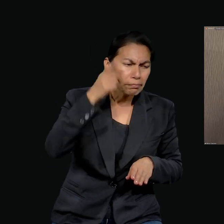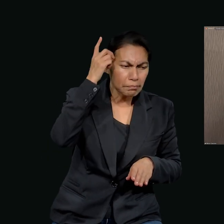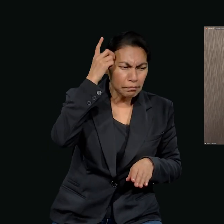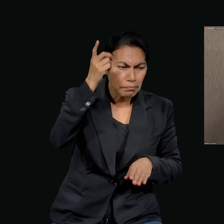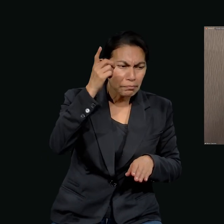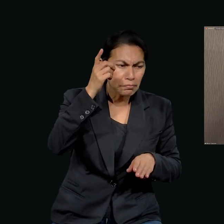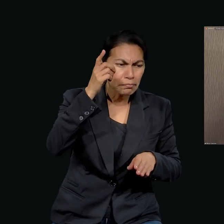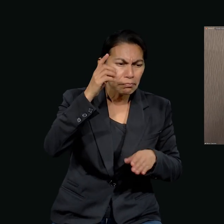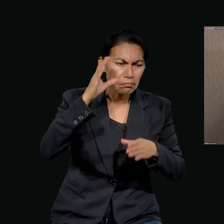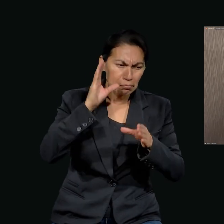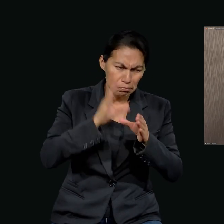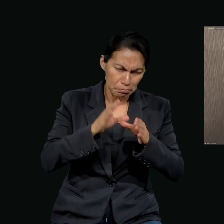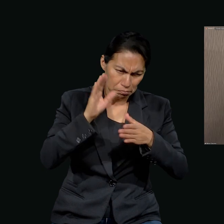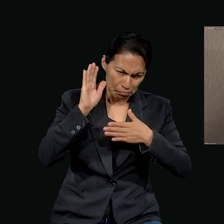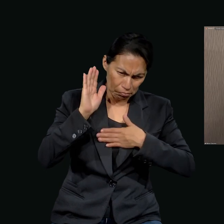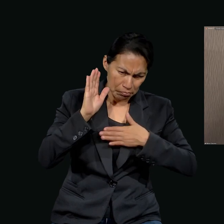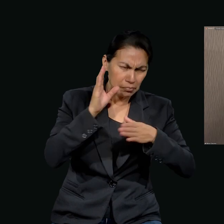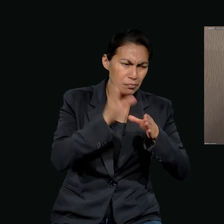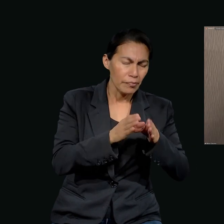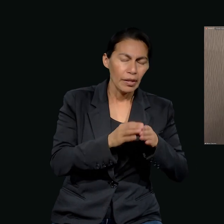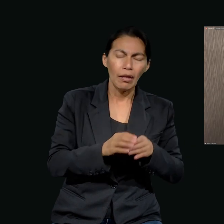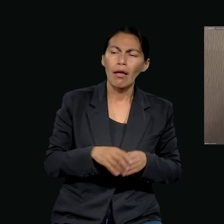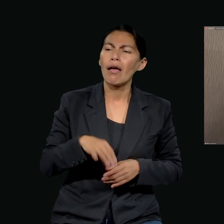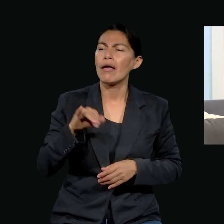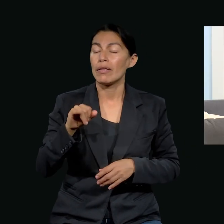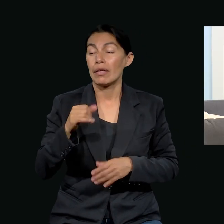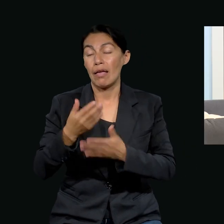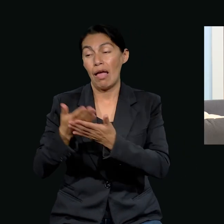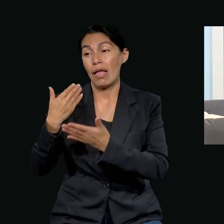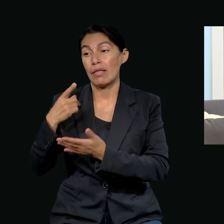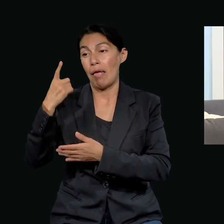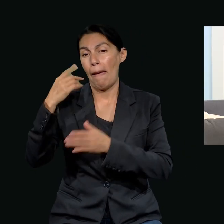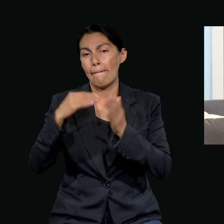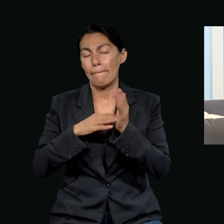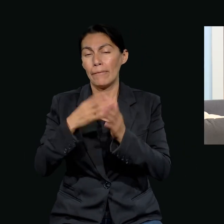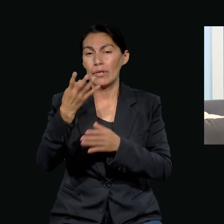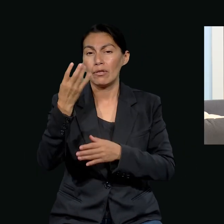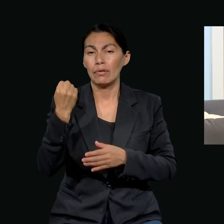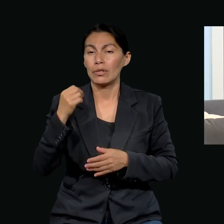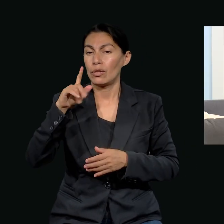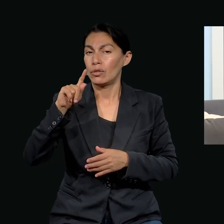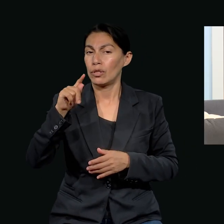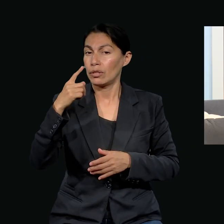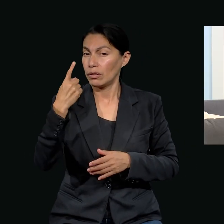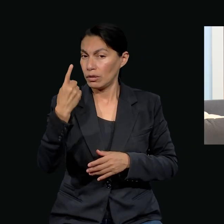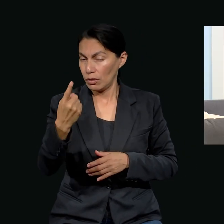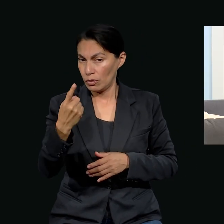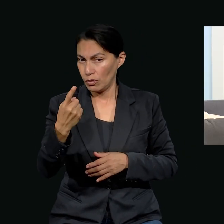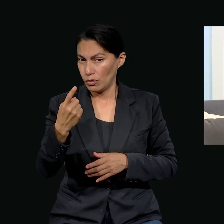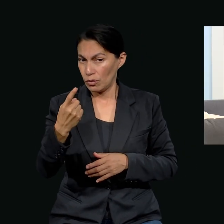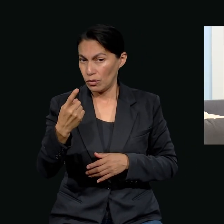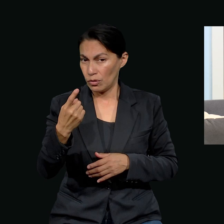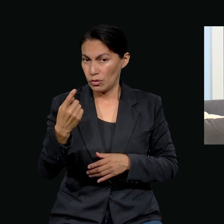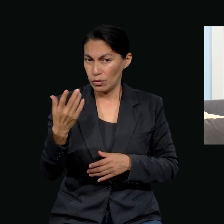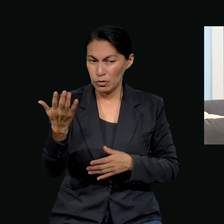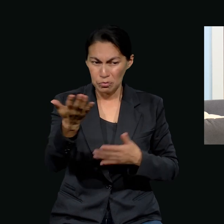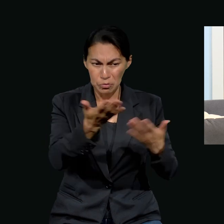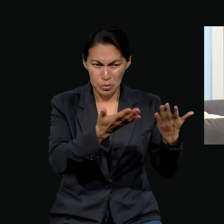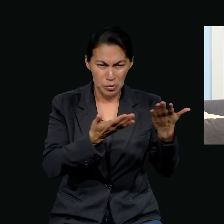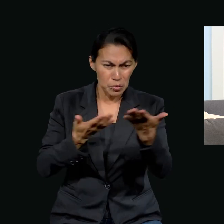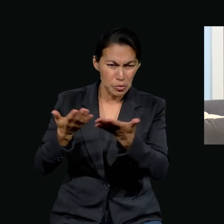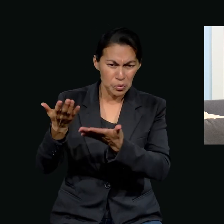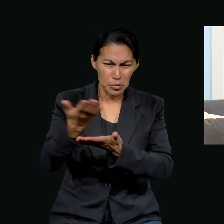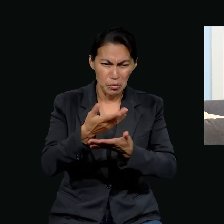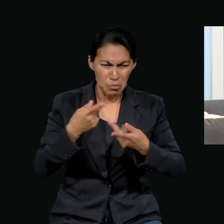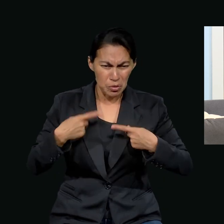cumplió su palabra y sigue haciéndolo. Sí, en el año 1971 fue un año de mucha efervescencia por